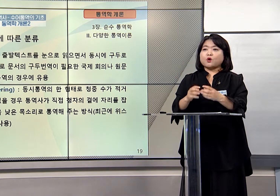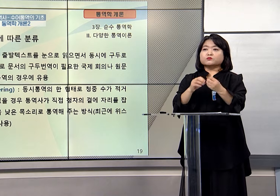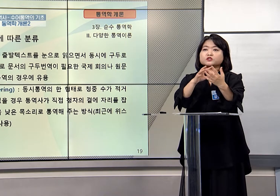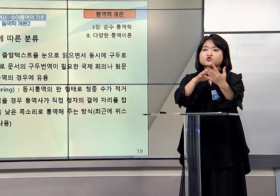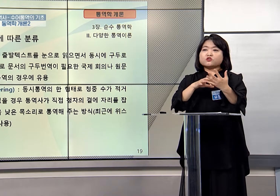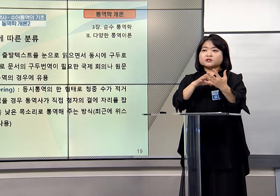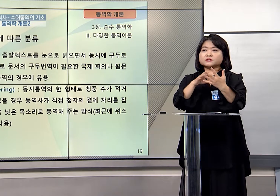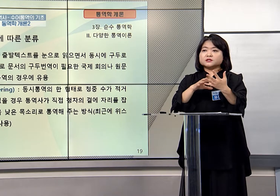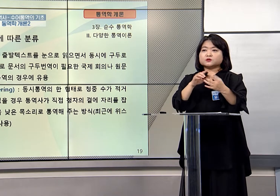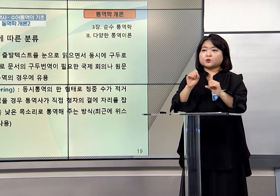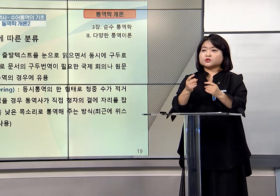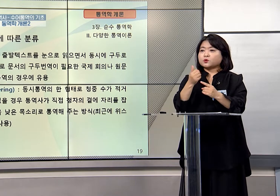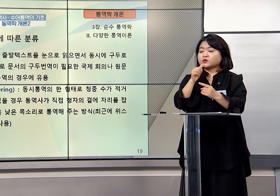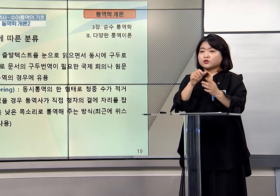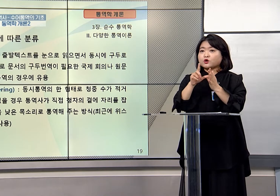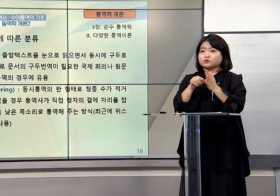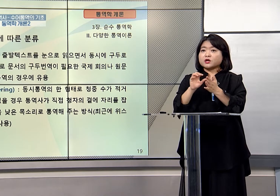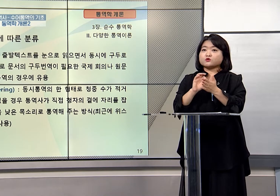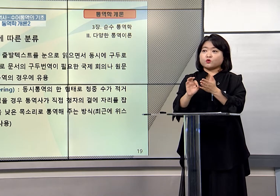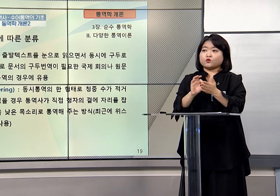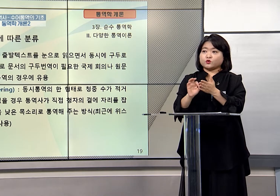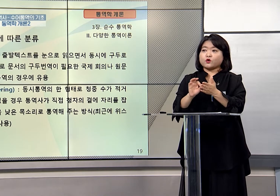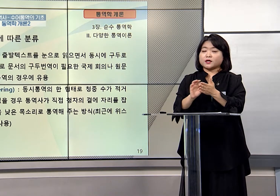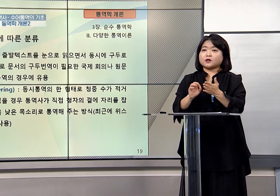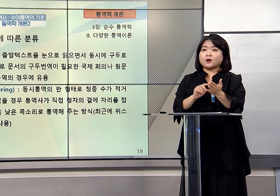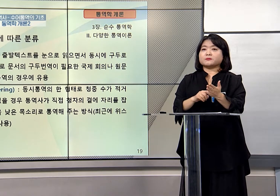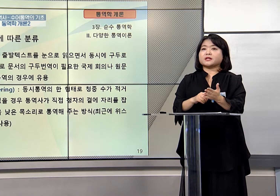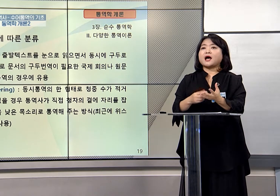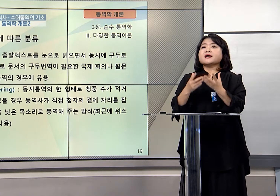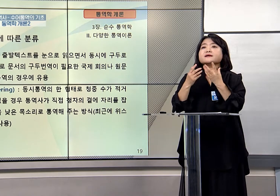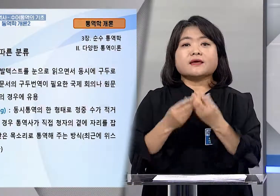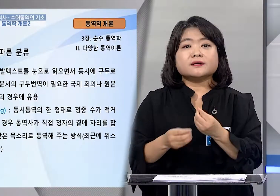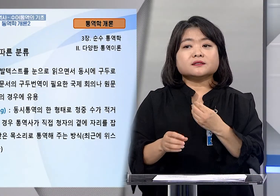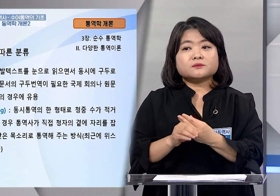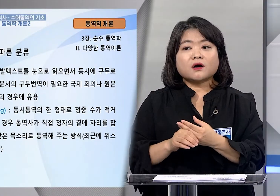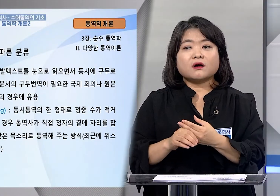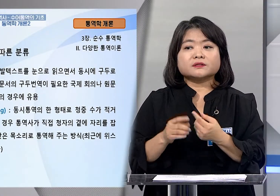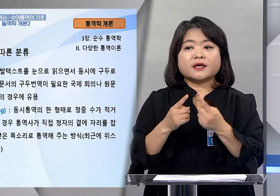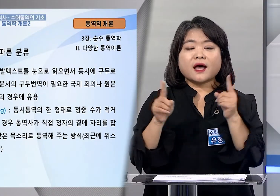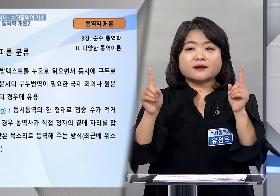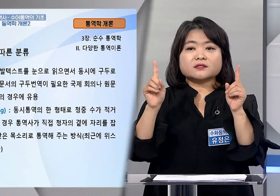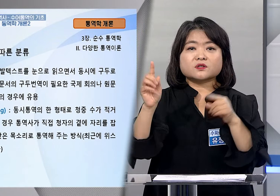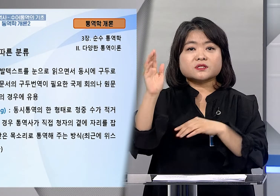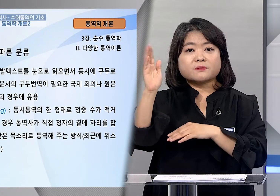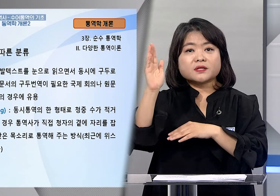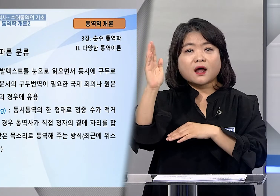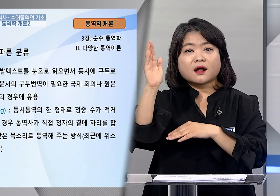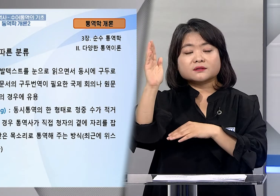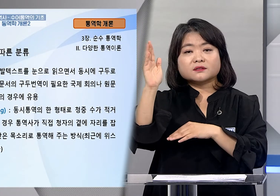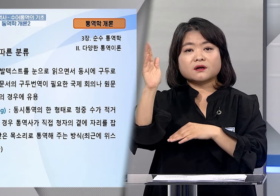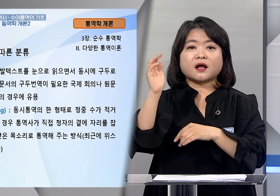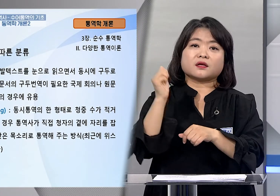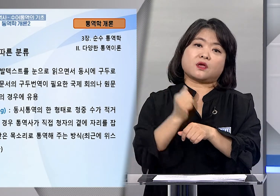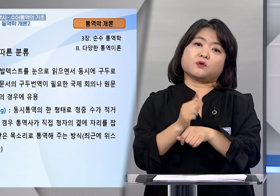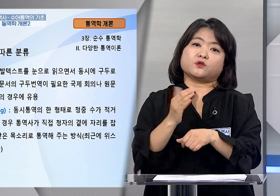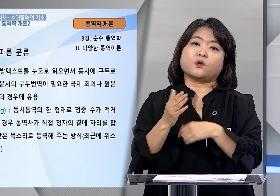원문이 주어진 동시통역의 경우에 유용하다고 합니다. 예를 들면 대학에서 세미나 같은 걸 하게 되면요.